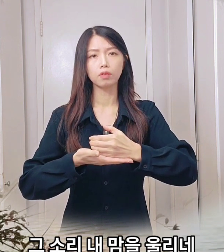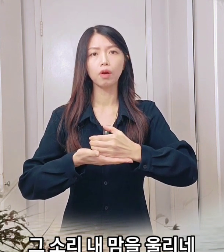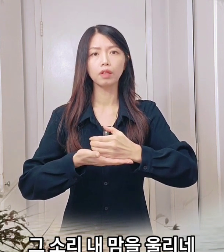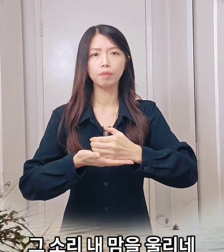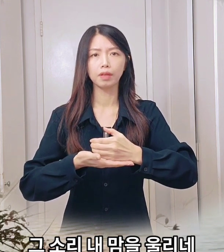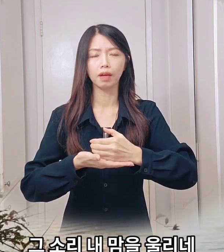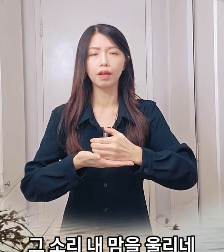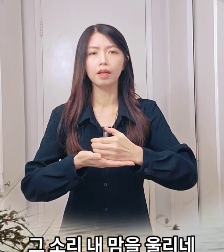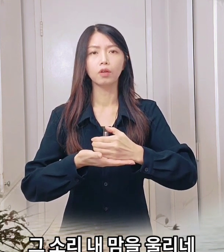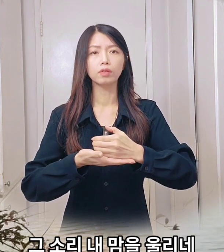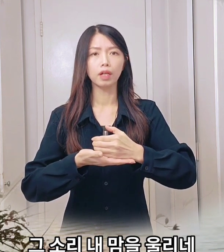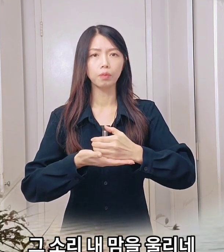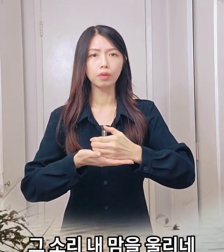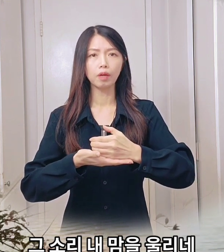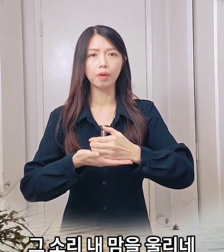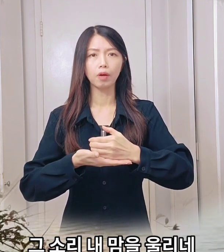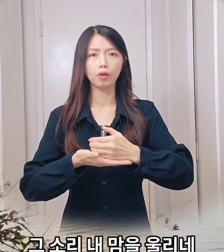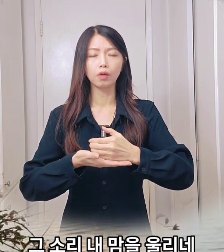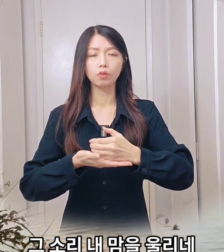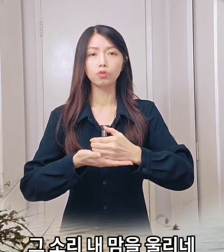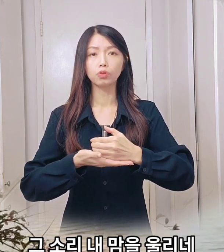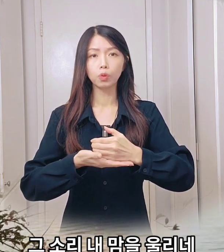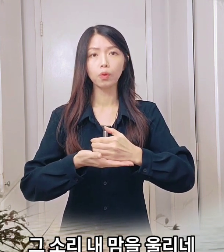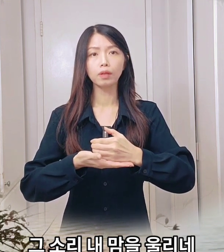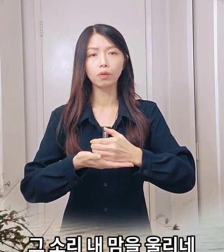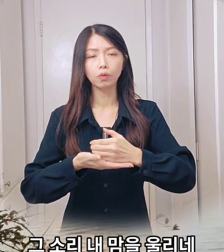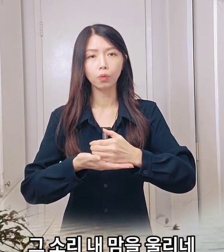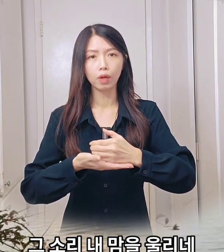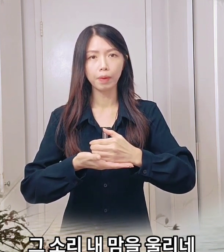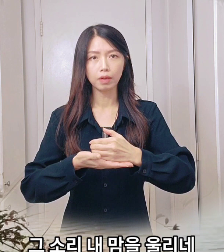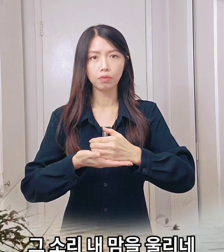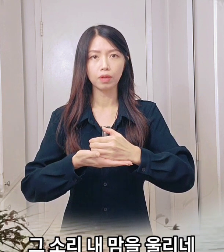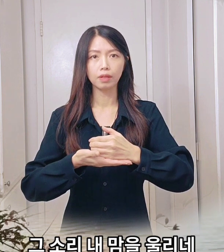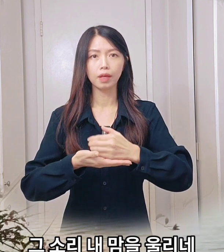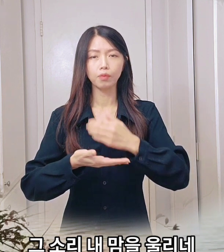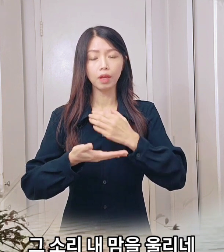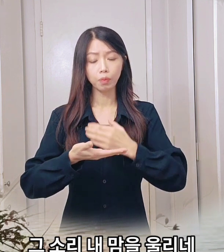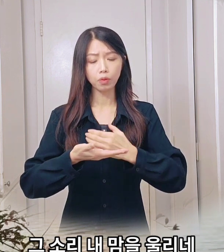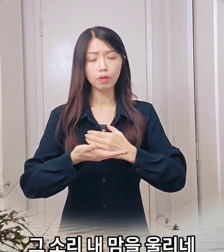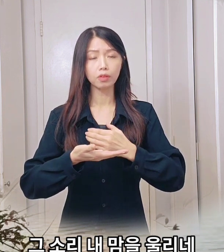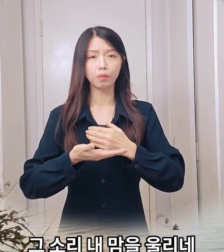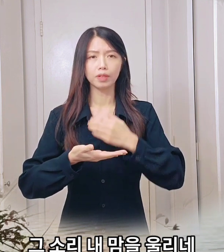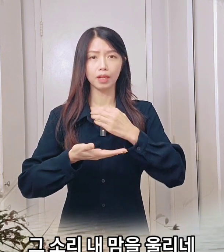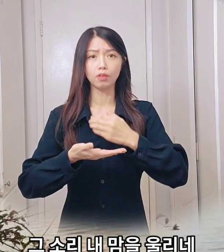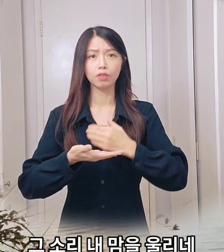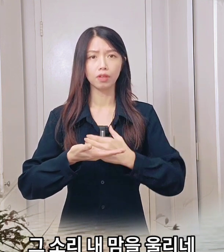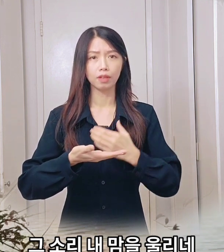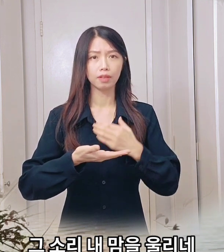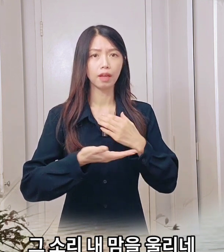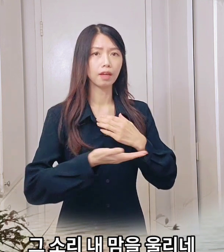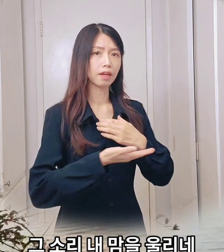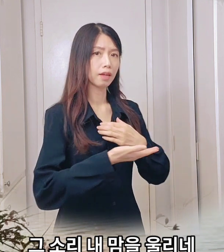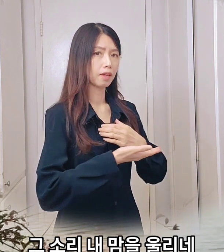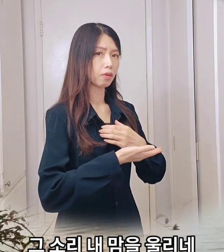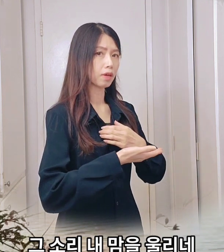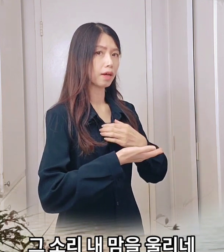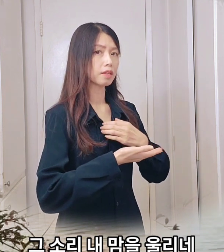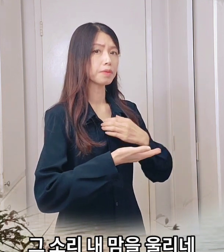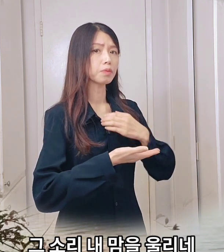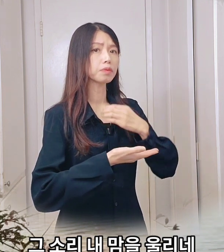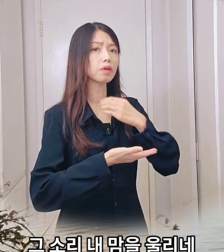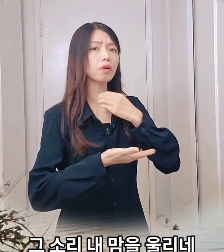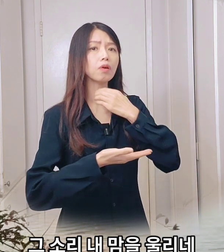이런 데에 수어가 됩니다. 이걸 잘못하면 구토하는 걸로 오해받을 수 있기 때문에 표정을 정말 잘 해주셔야 되는데